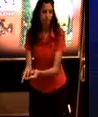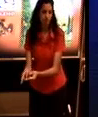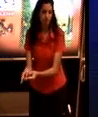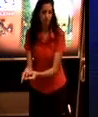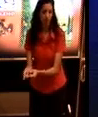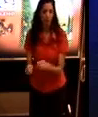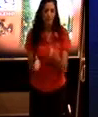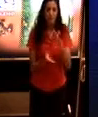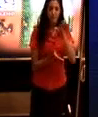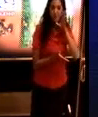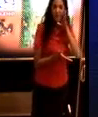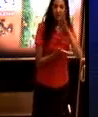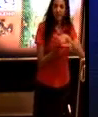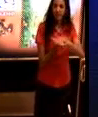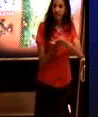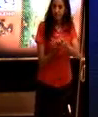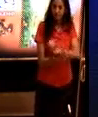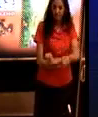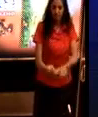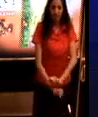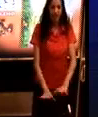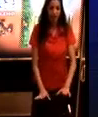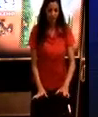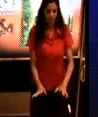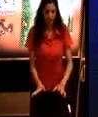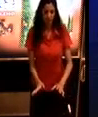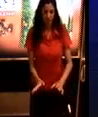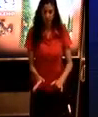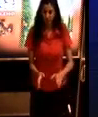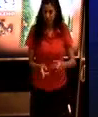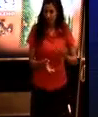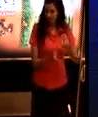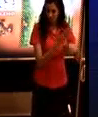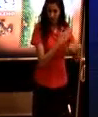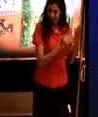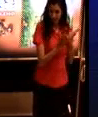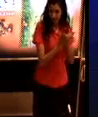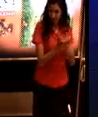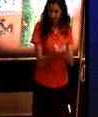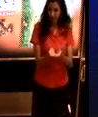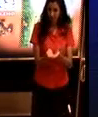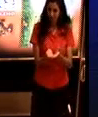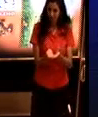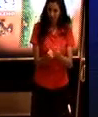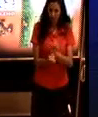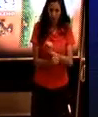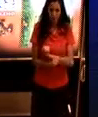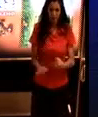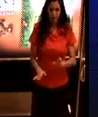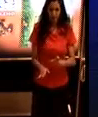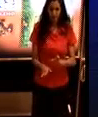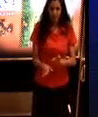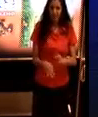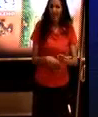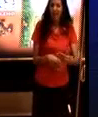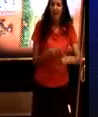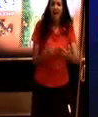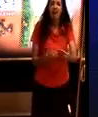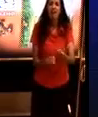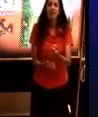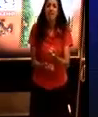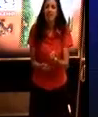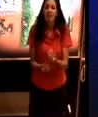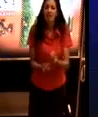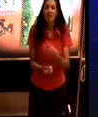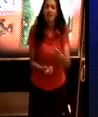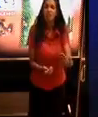el pecado, como ya estudiamos, en forma terrible, y lo será así hasta cuando Jesús regrese. Ha llegado